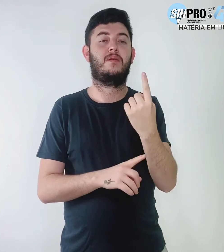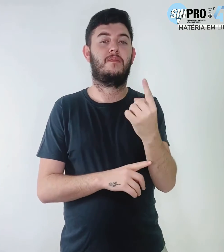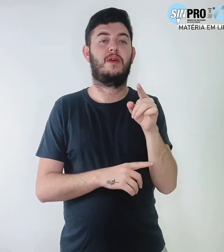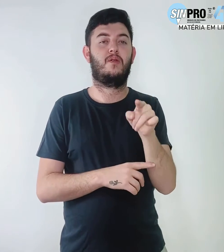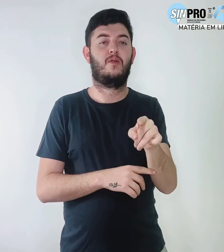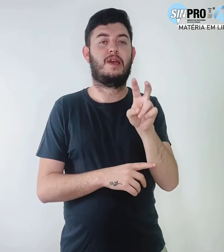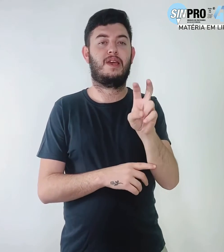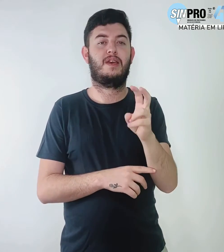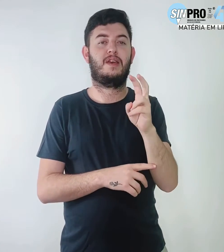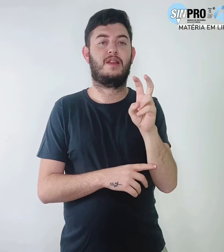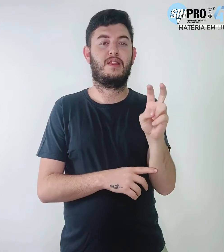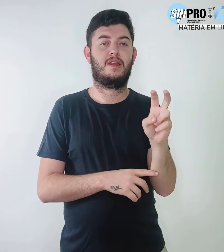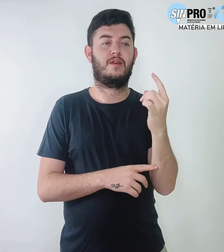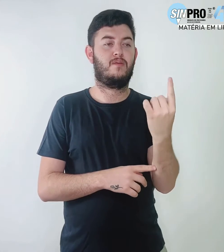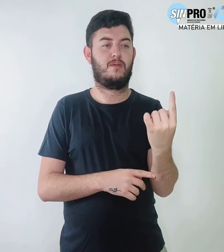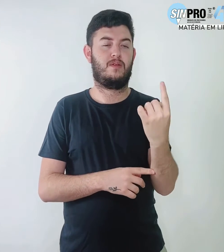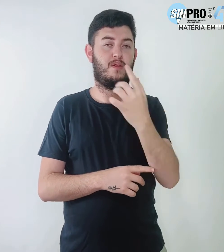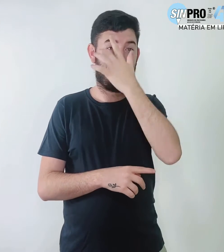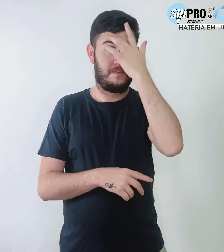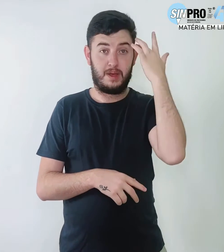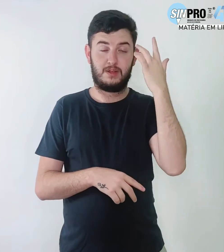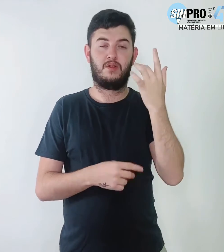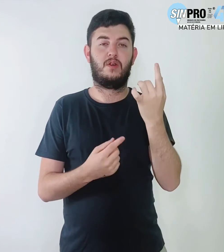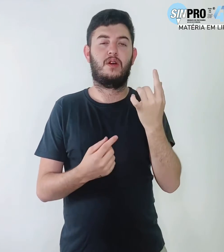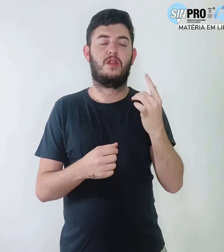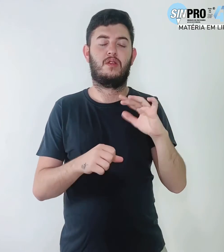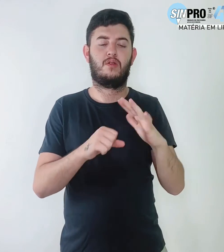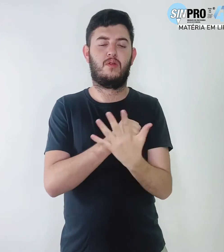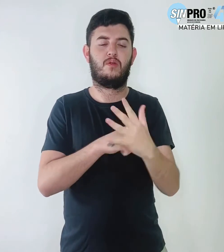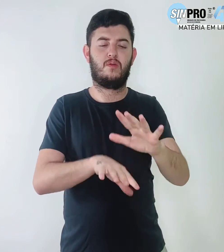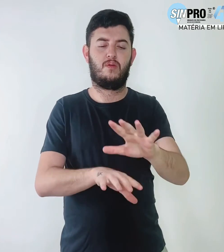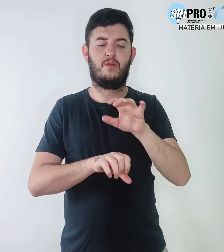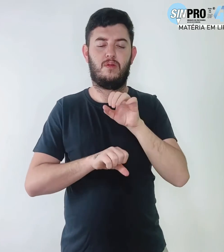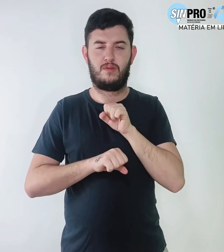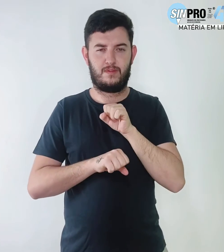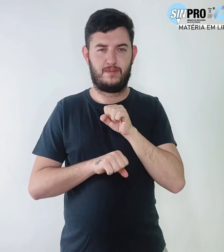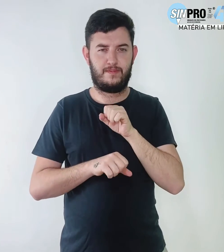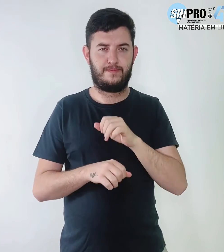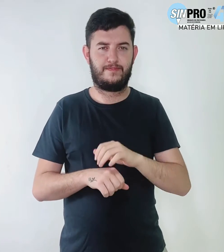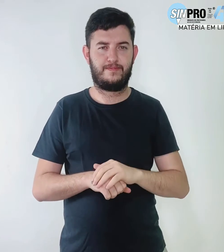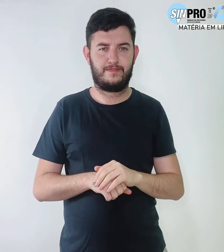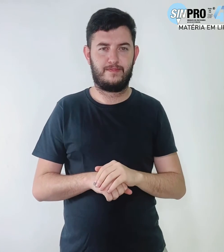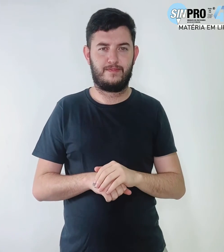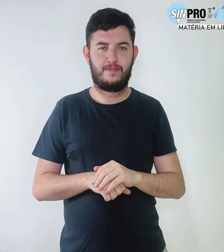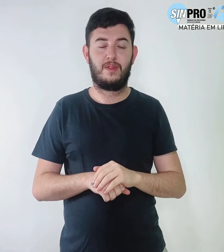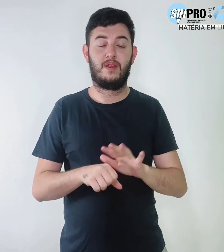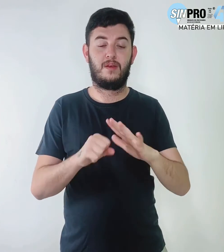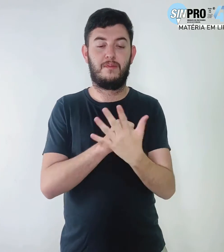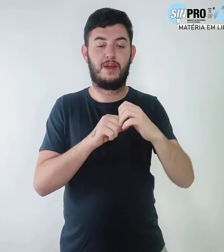1.551 novas infecções. Desde o início da pandemia, o DF já notificou